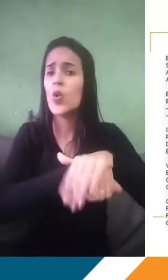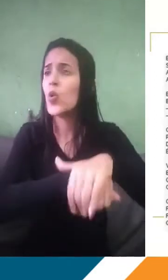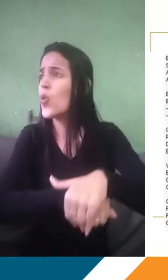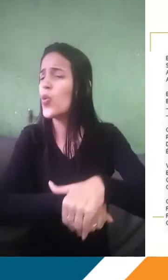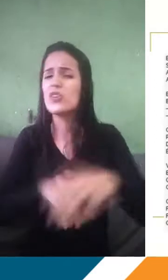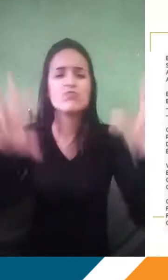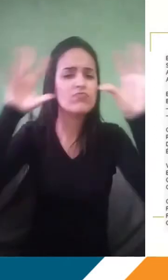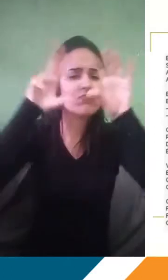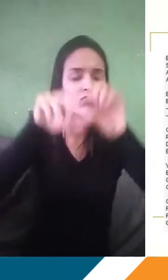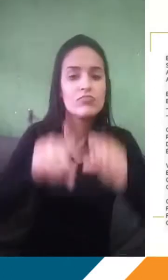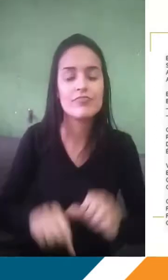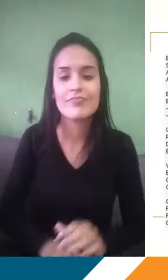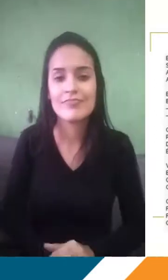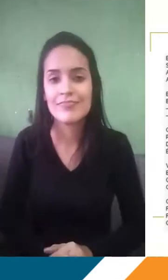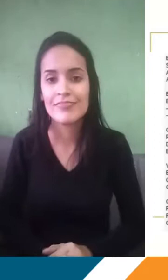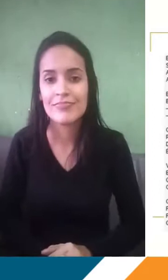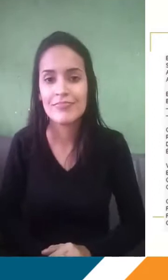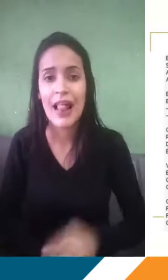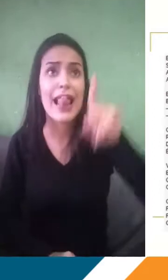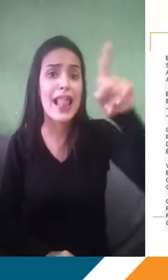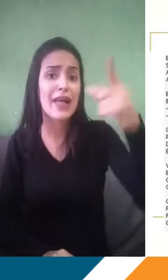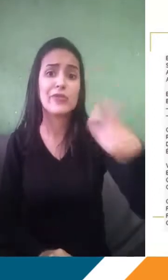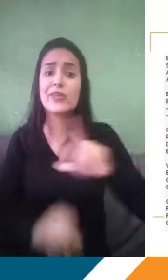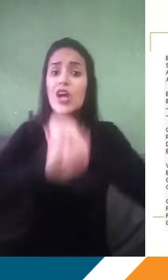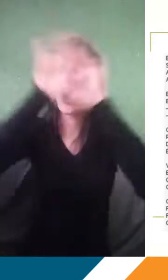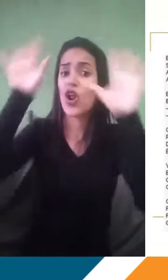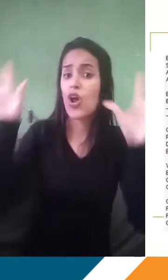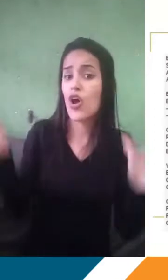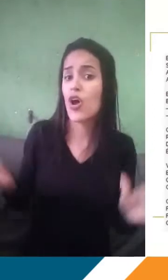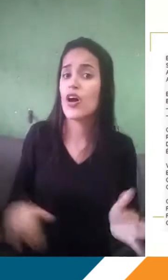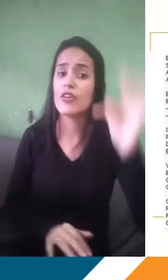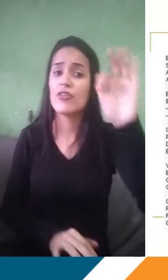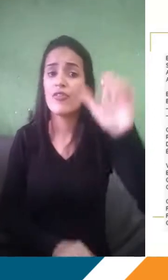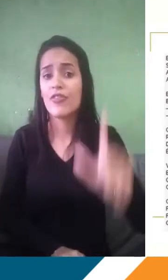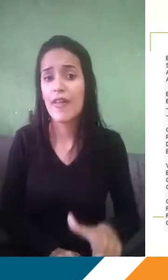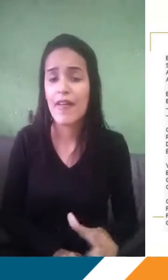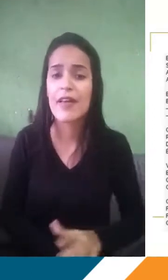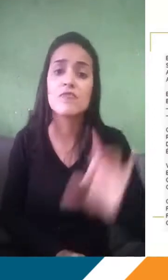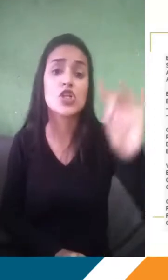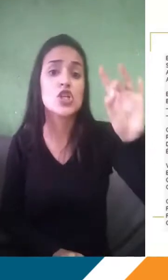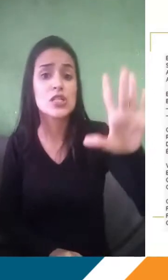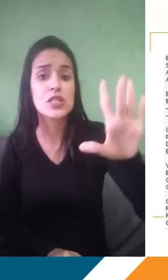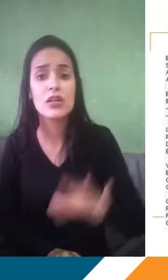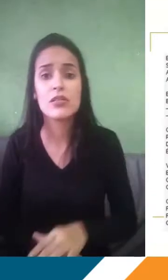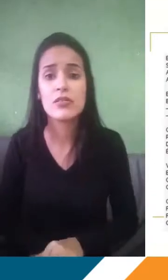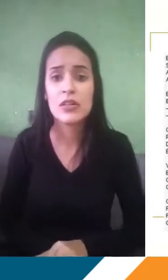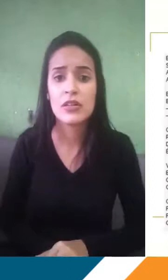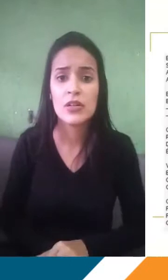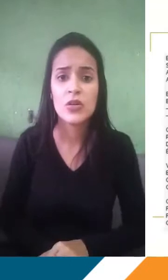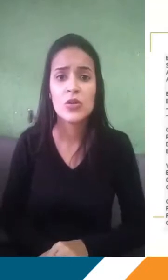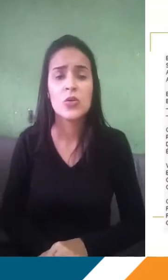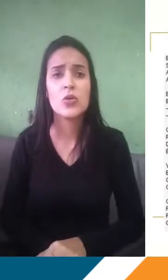ao mundo, sem glória, sem fé, no peral profundo e solitário é. Que soluças tu, trânsito